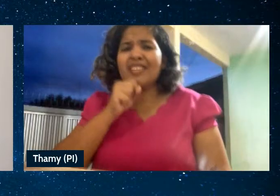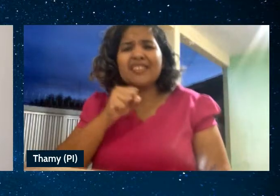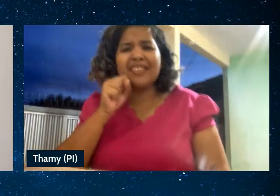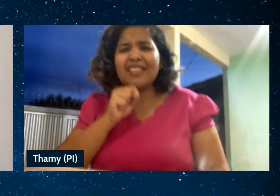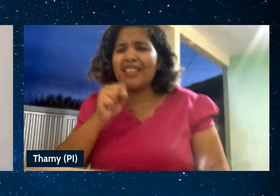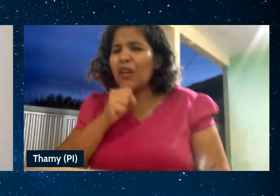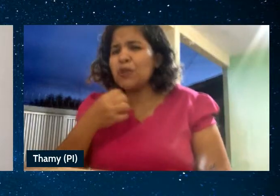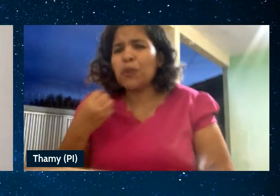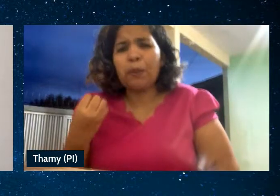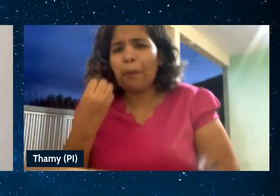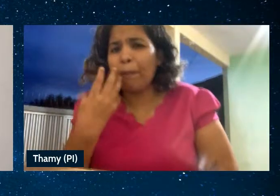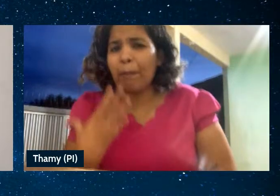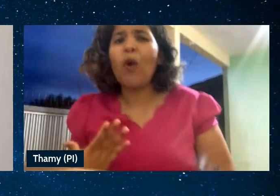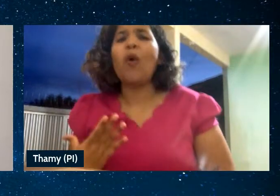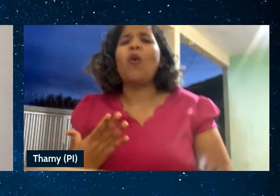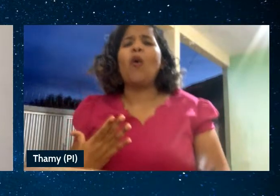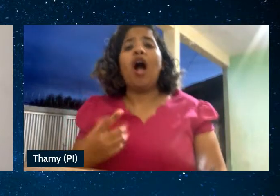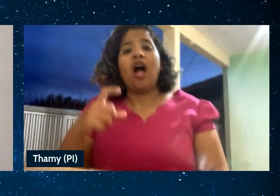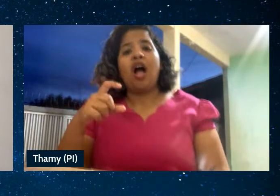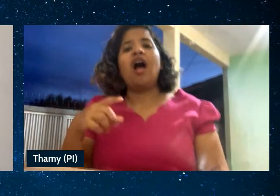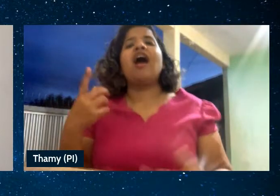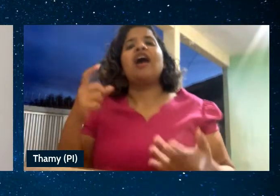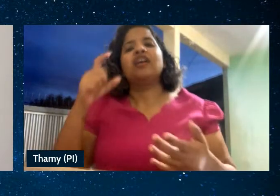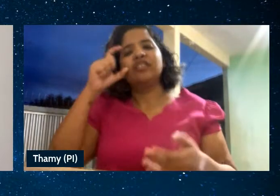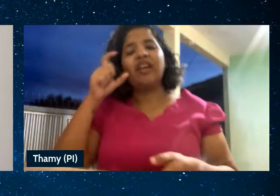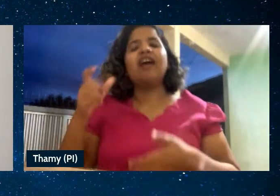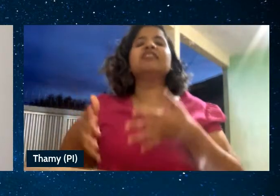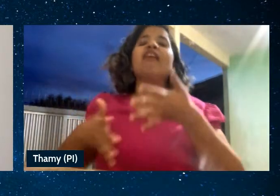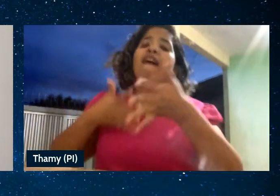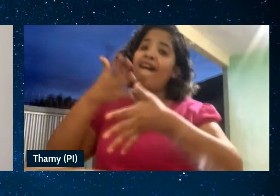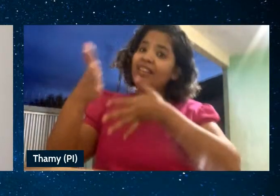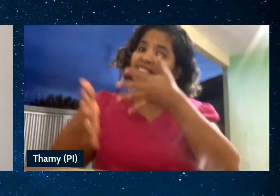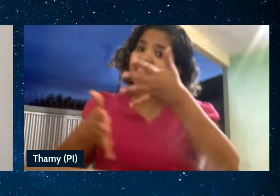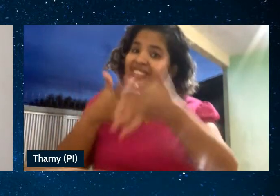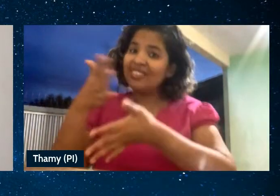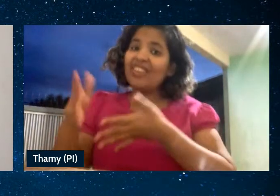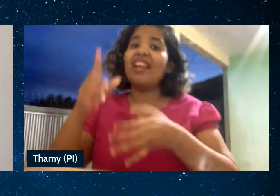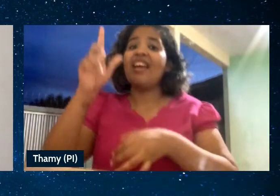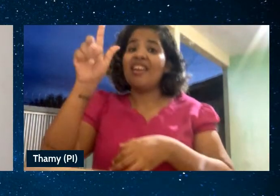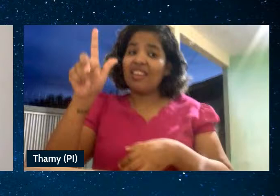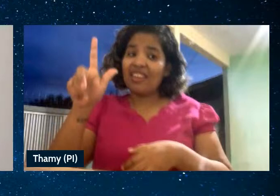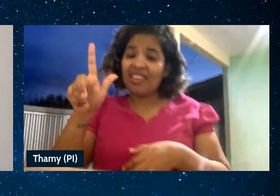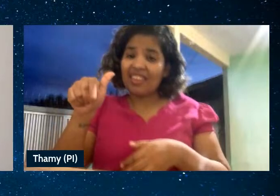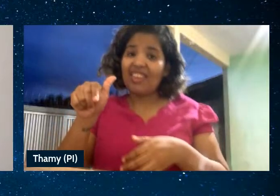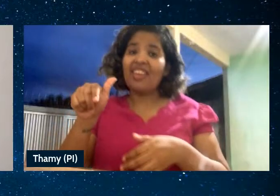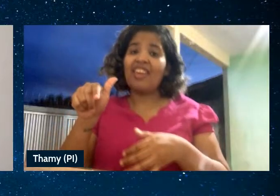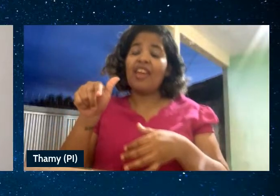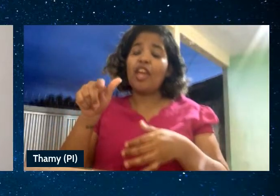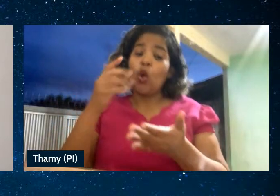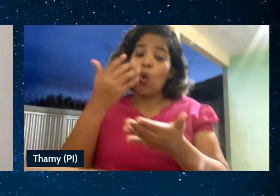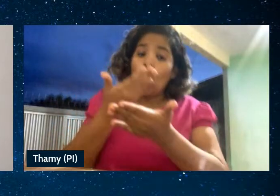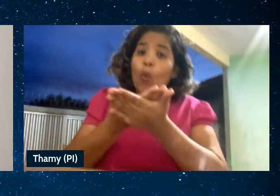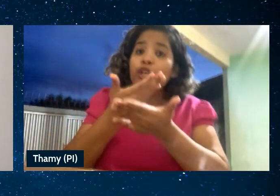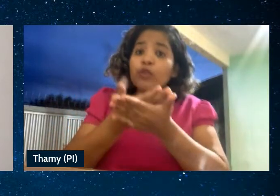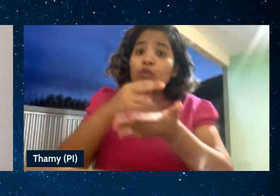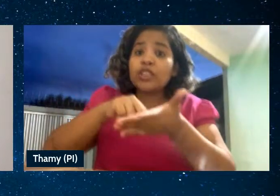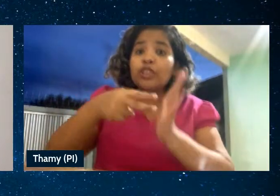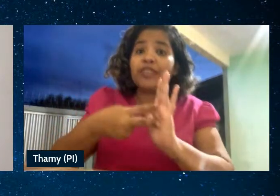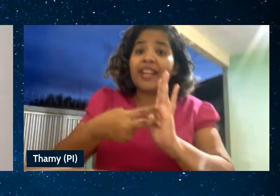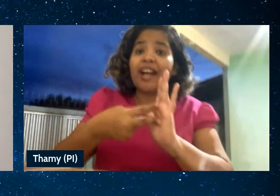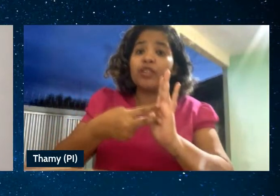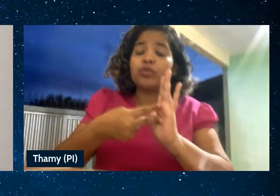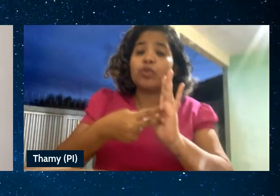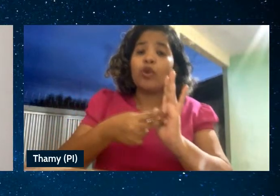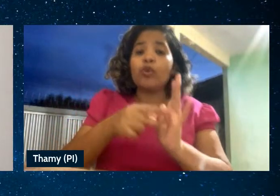inclusive que esse é o atual estudo da gerontologia que aponta o trabalho ou